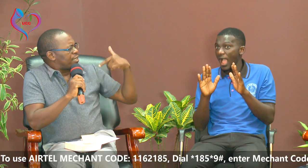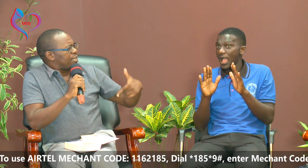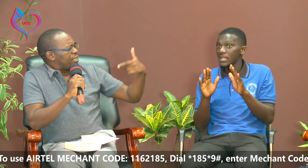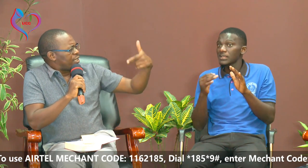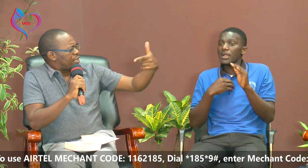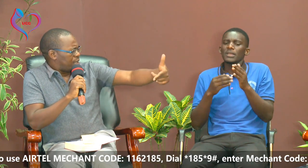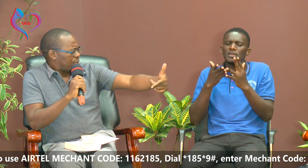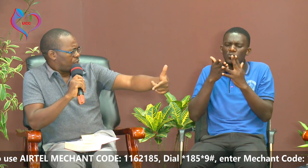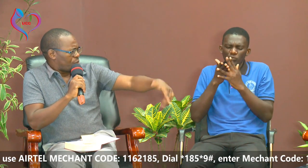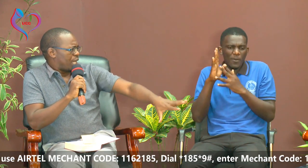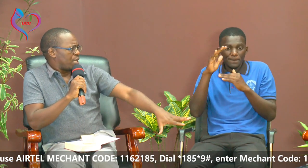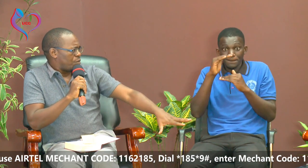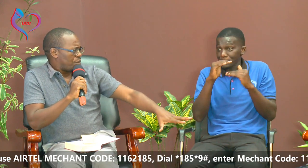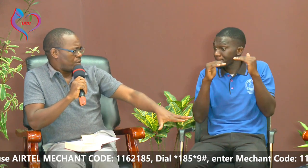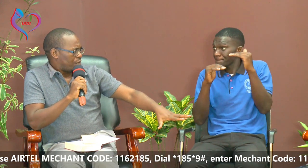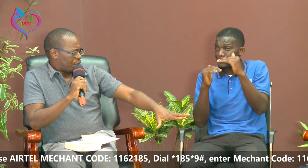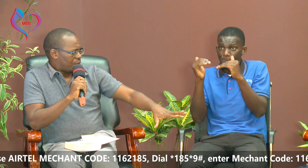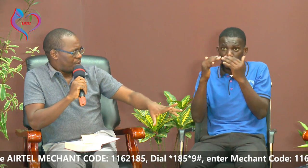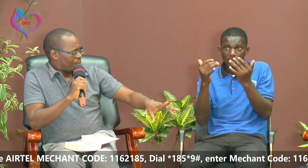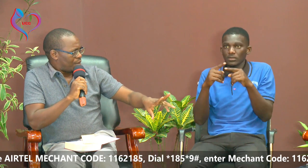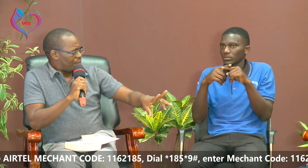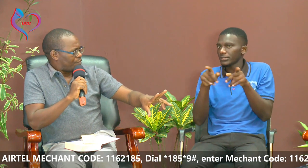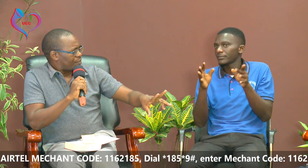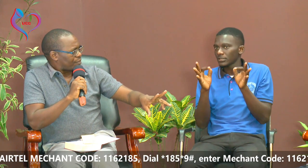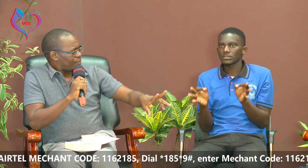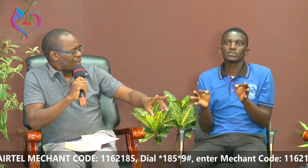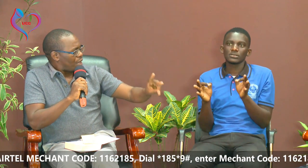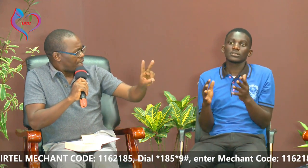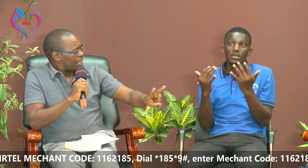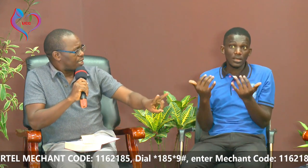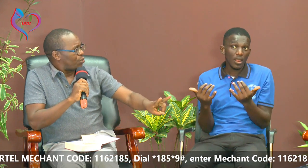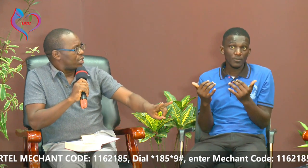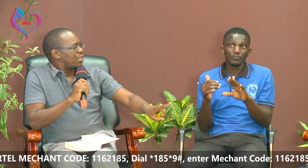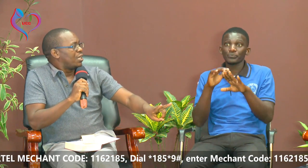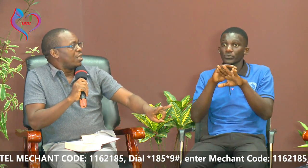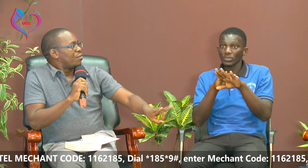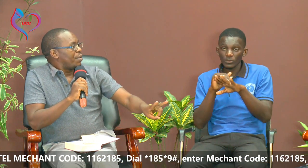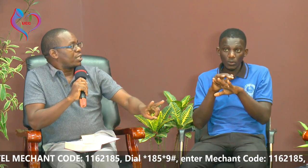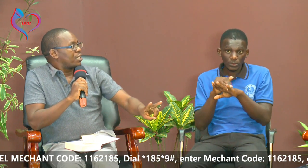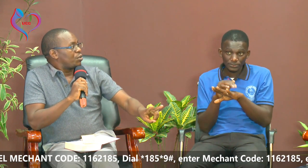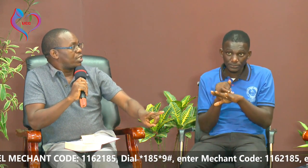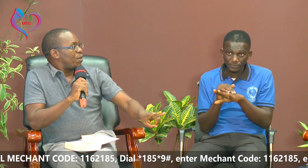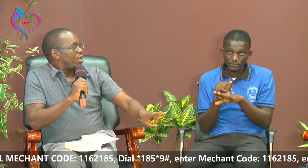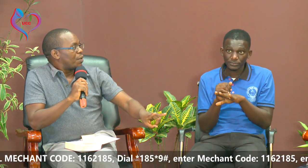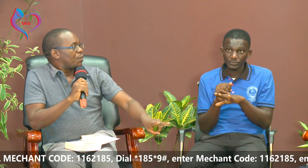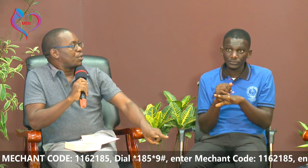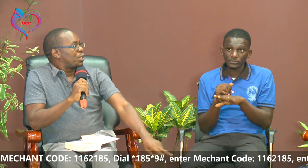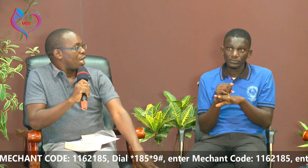phases nyingi so byanjawulo so phase okuitiba kusana okujja kuchali baba tugeza kuitibwa kutanika buchali nje